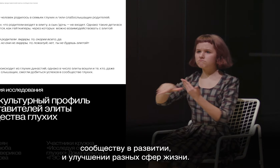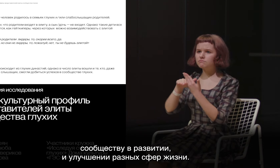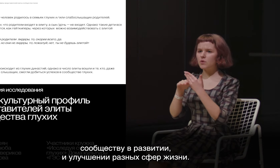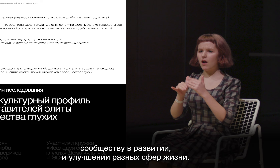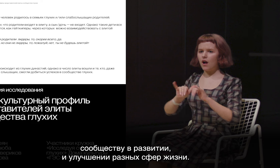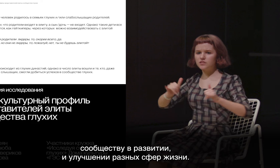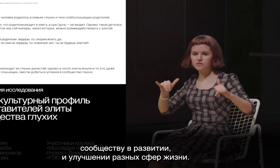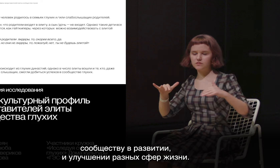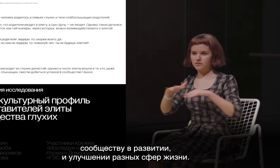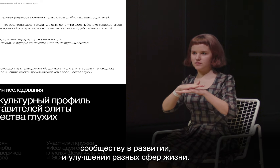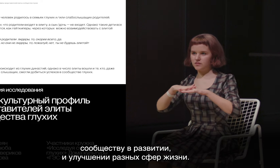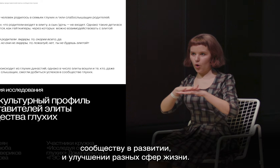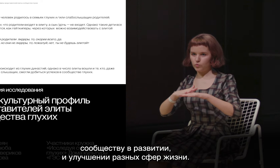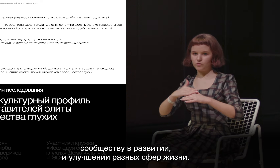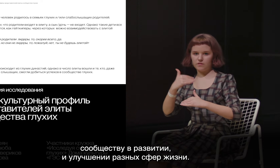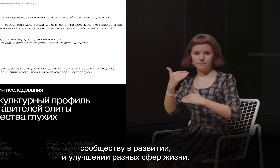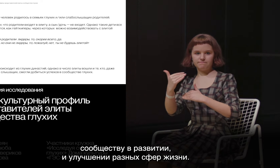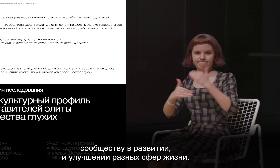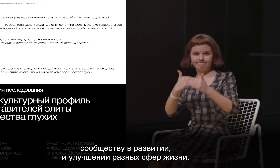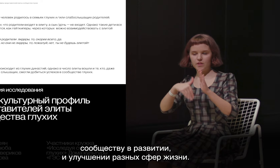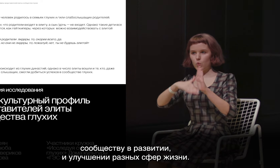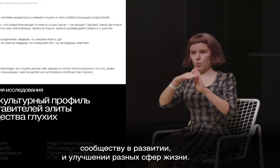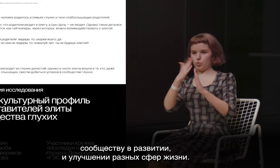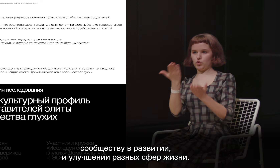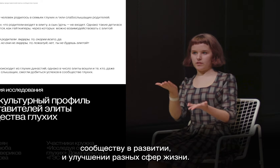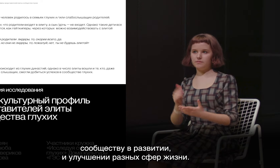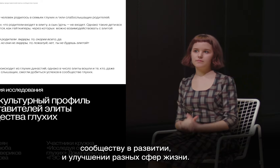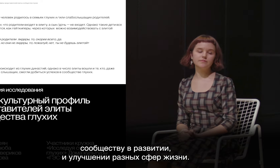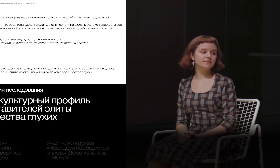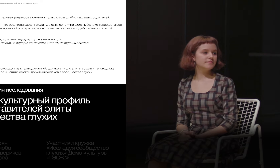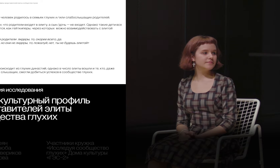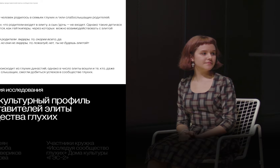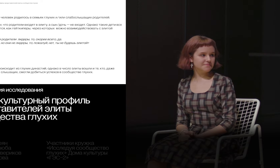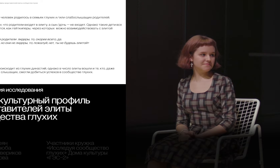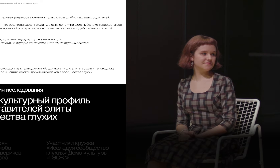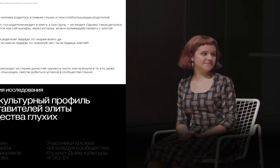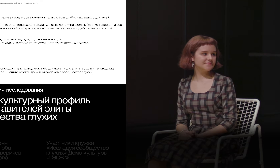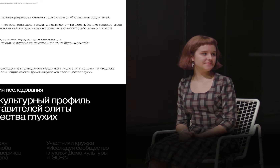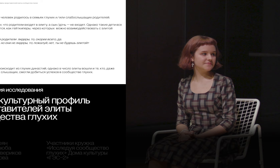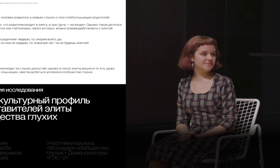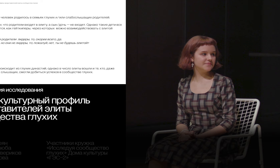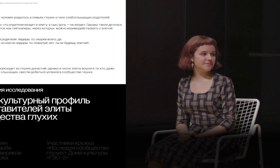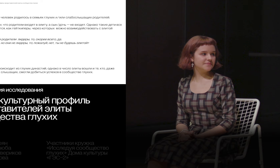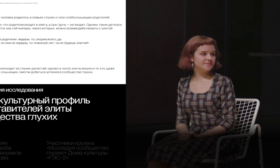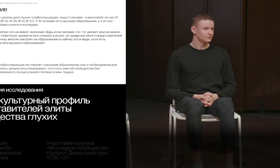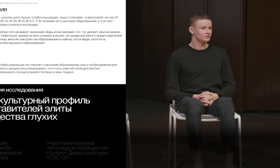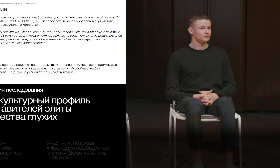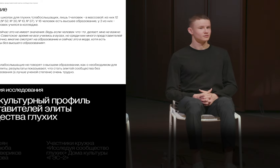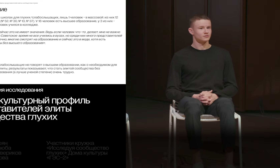могут помочь сообществу в развитии, этого сообщества, к движению дальнейшему, к